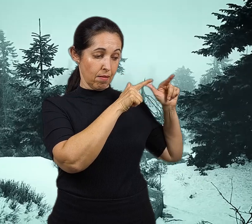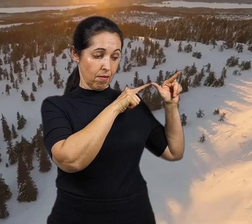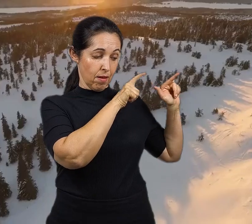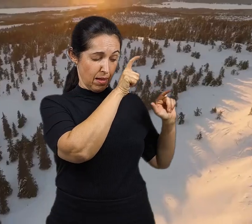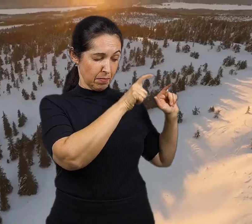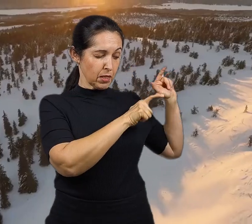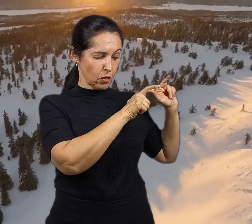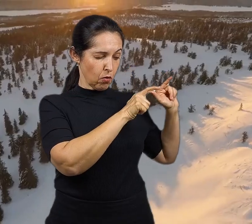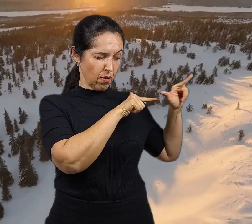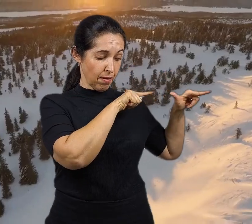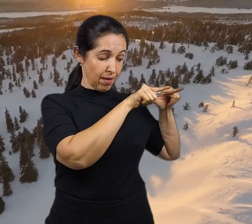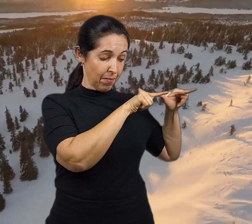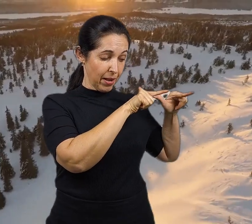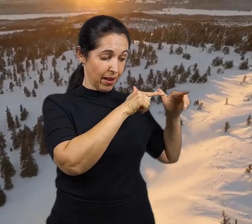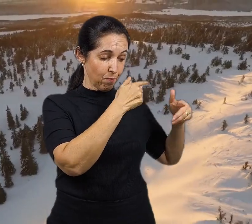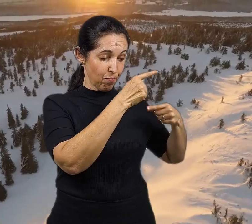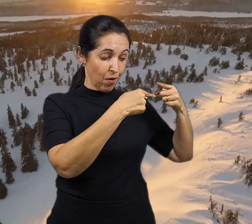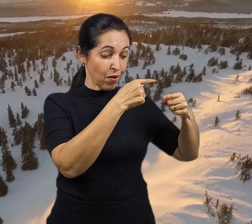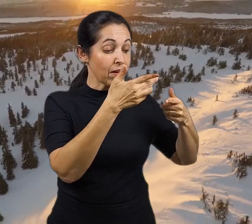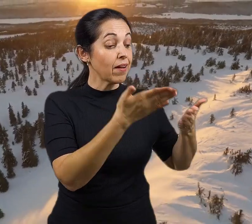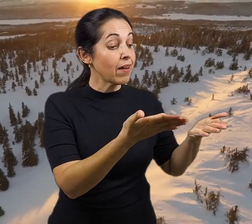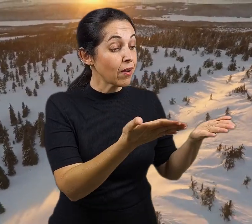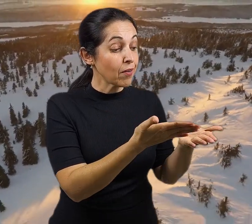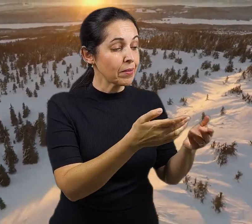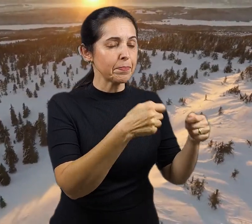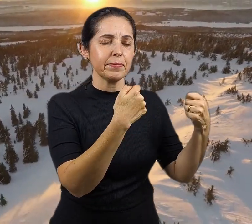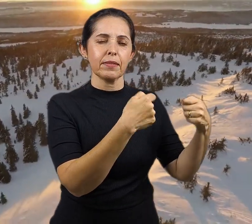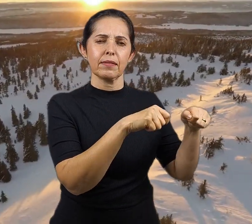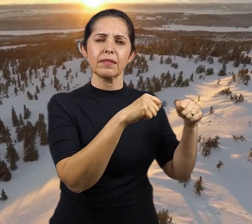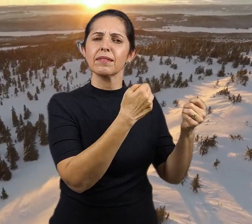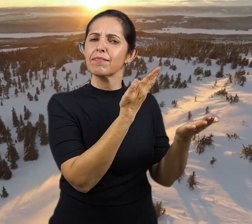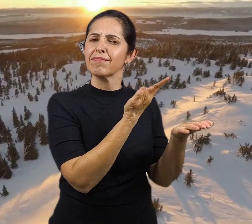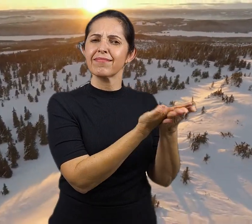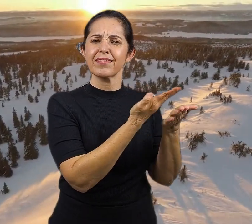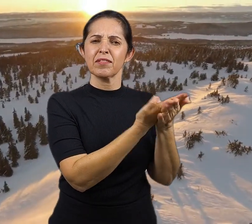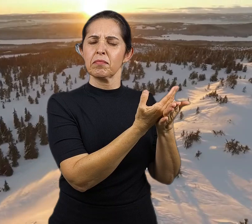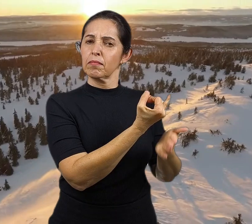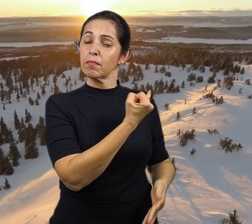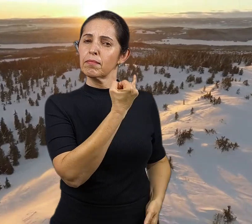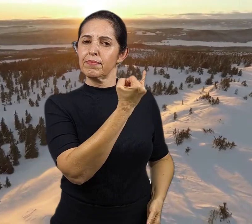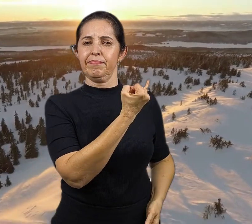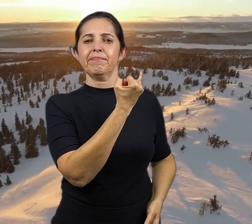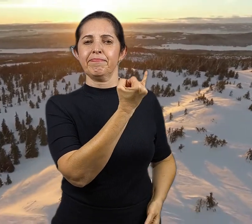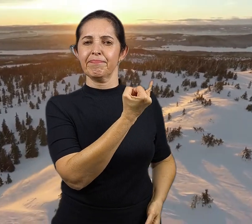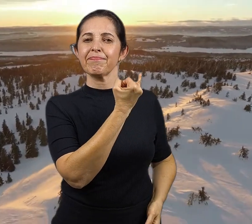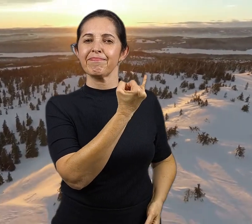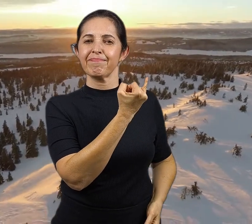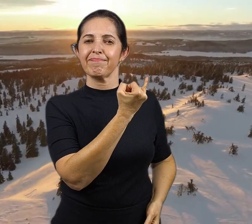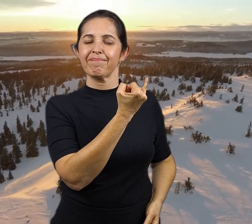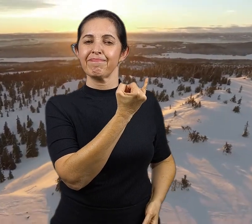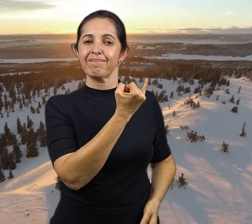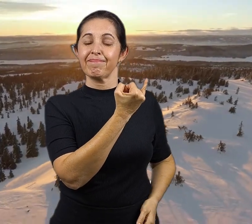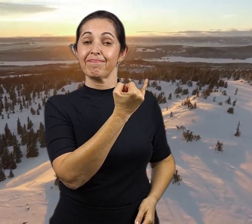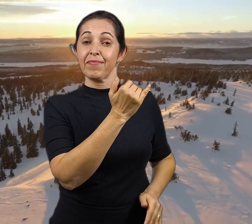tem que estudar, é necessário. Mas com tudo isso, com trabalho, com estudo, com